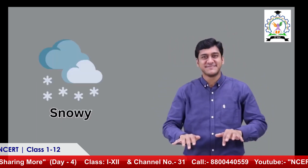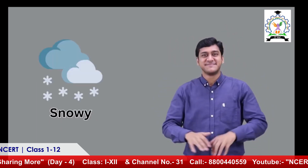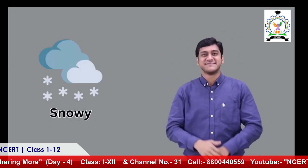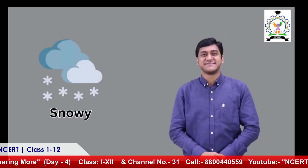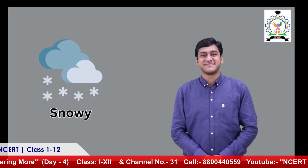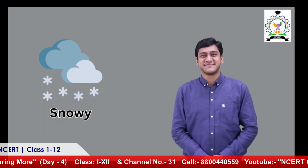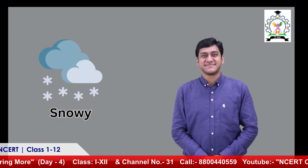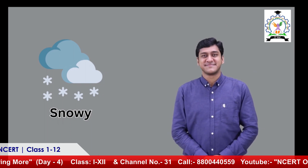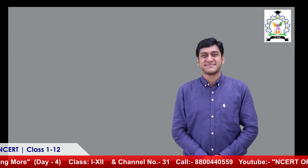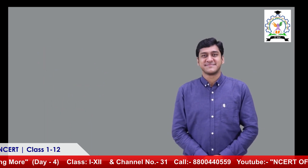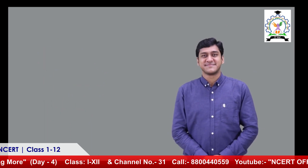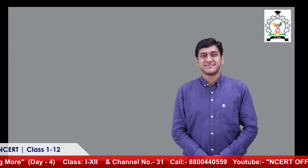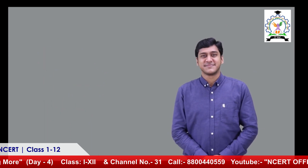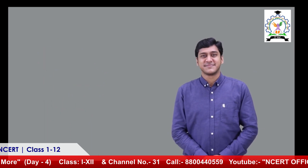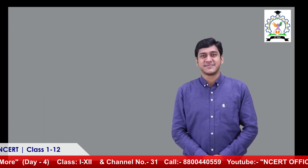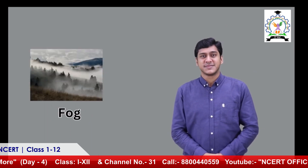बर्फ पड़ना,